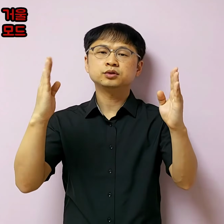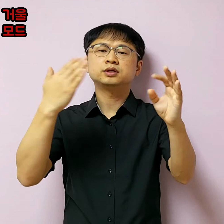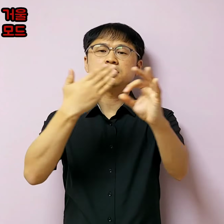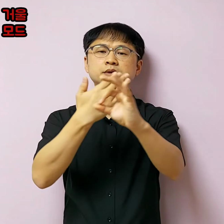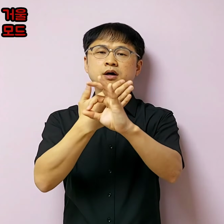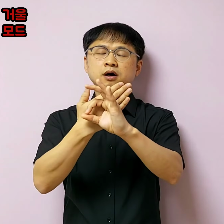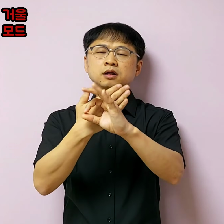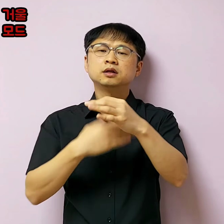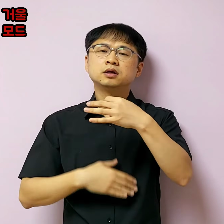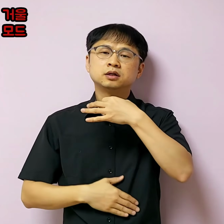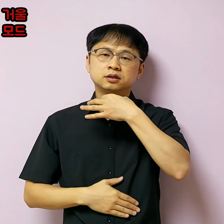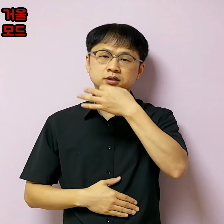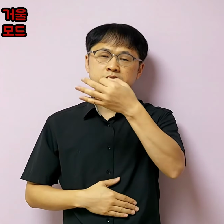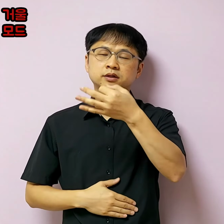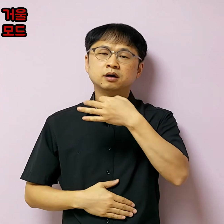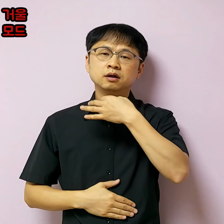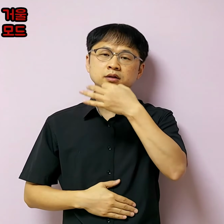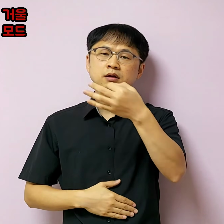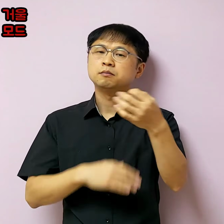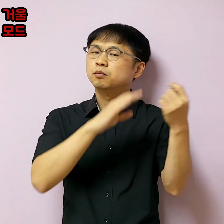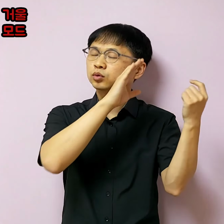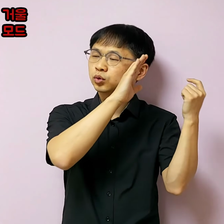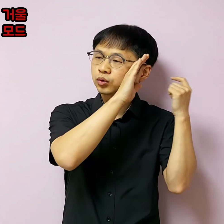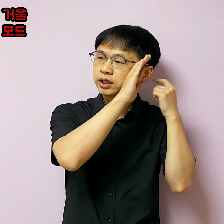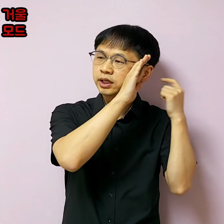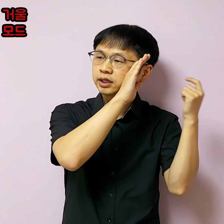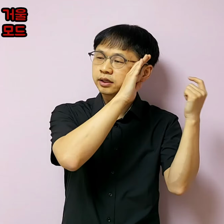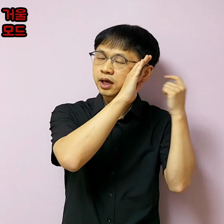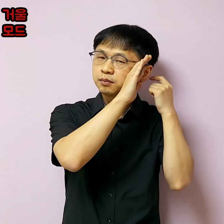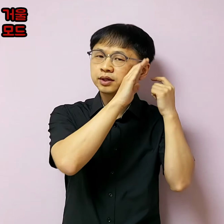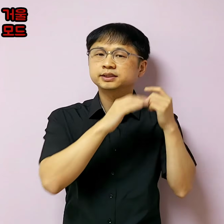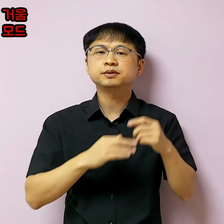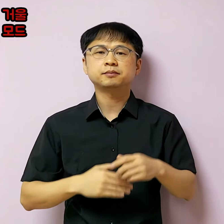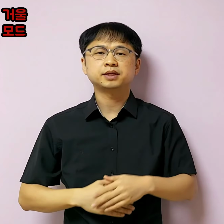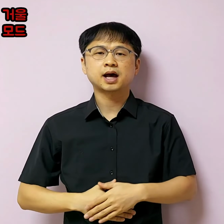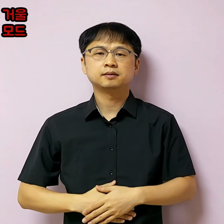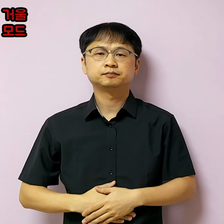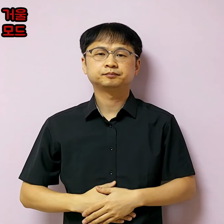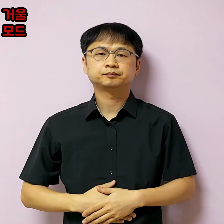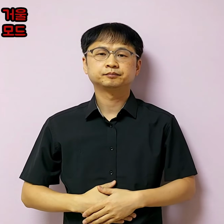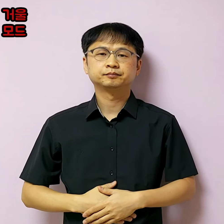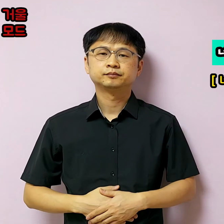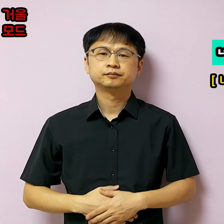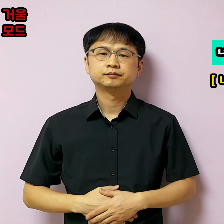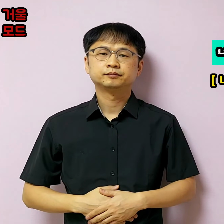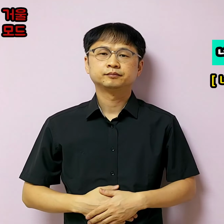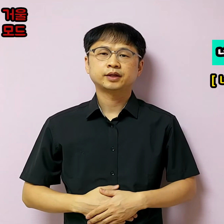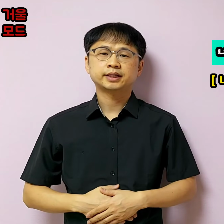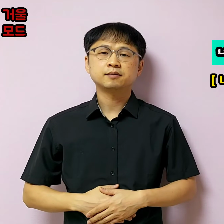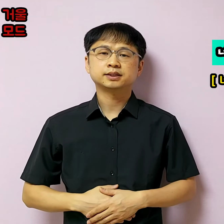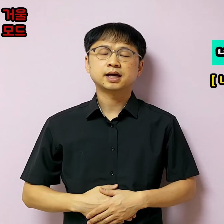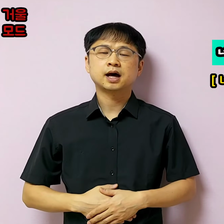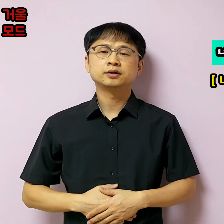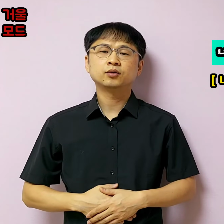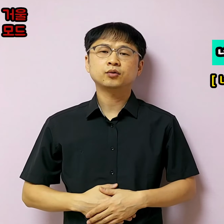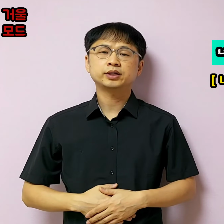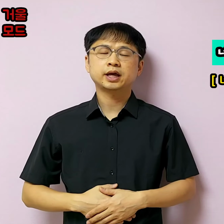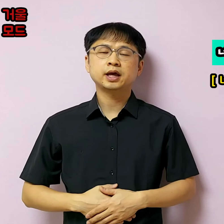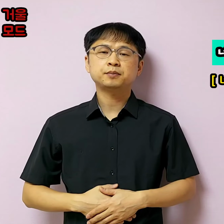문을 열면 들리던 목소리 이렇게 표현하시면 됩니다. 네, 다음 가사 너로 인해